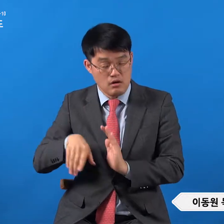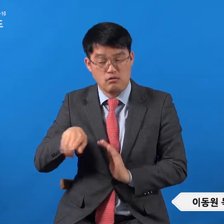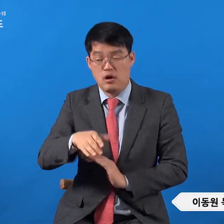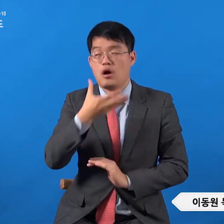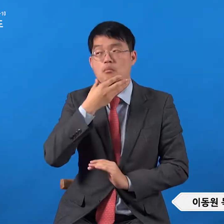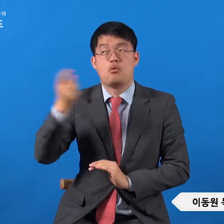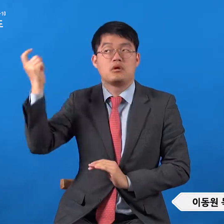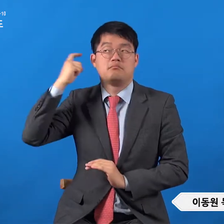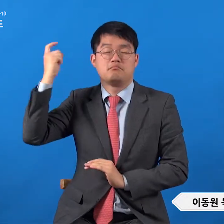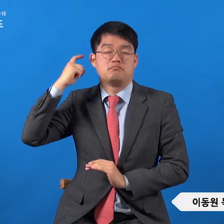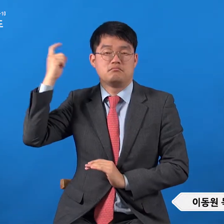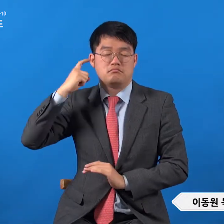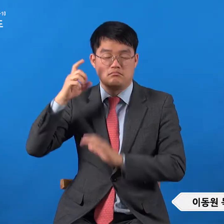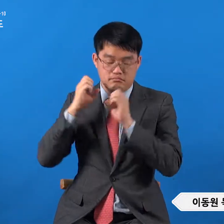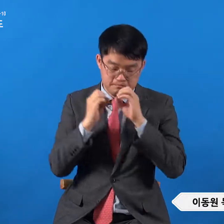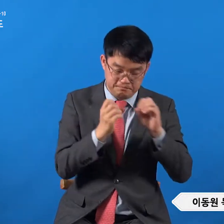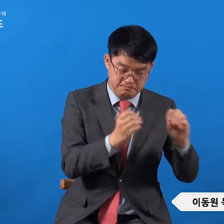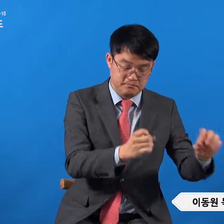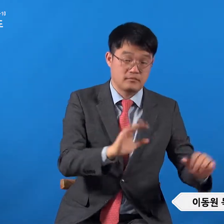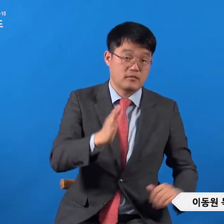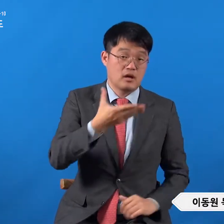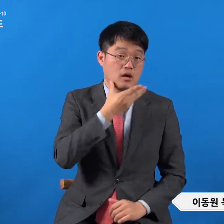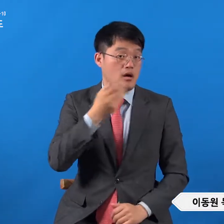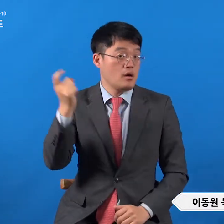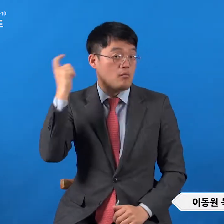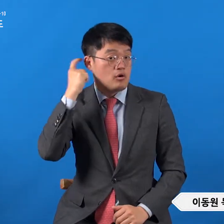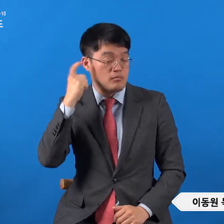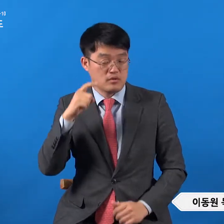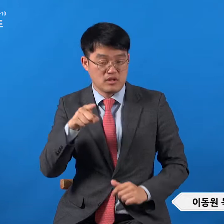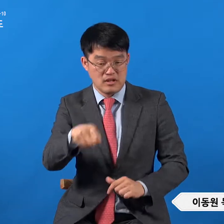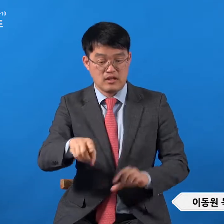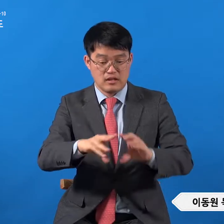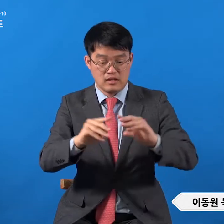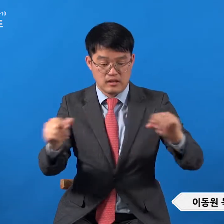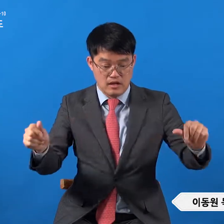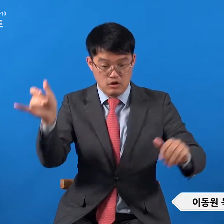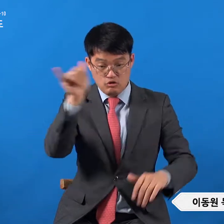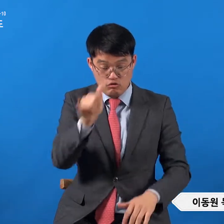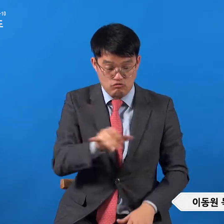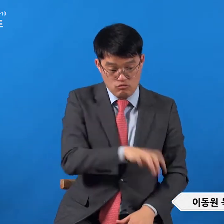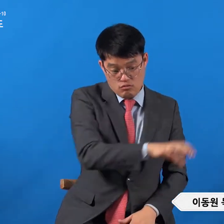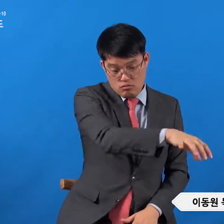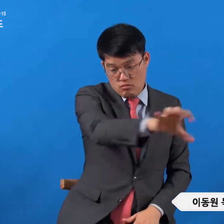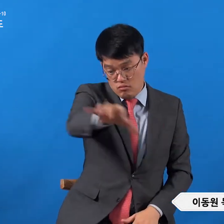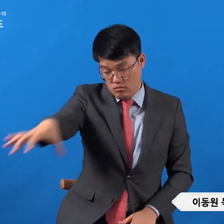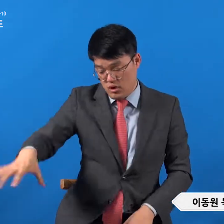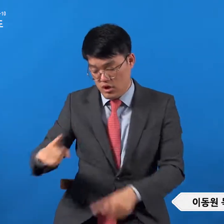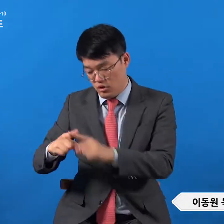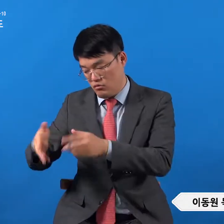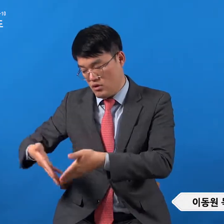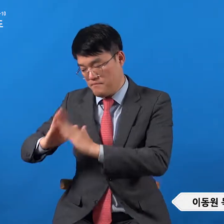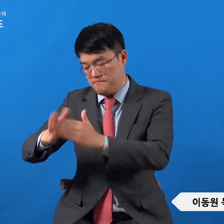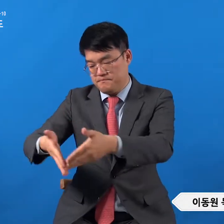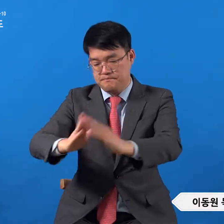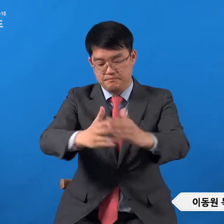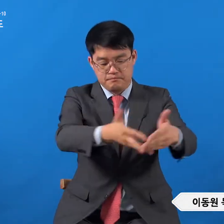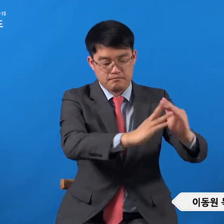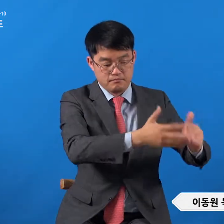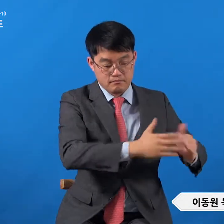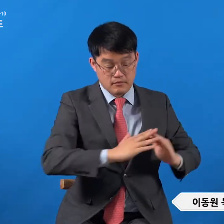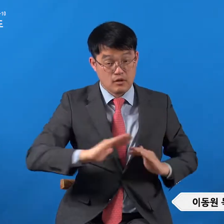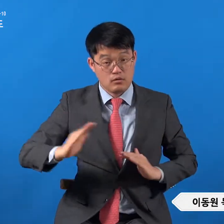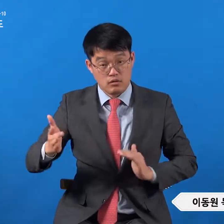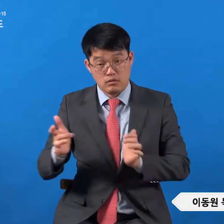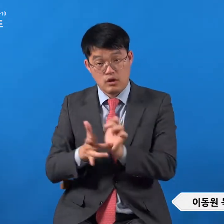것입니다. 그리고 이 복음은 이 땅 도처에 교회를 세우기 시작했습니다. 그리고 예수